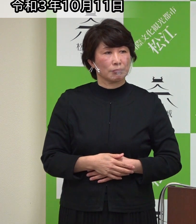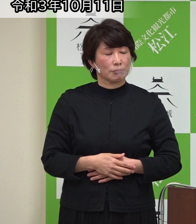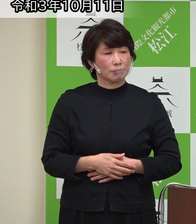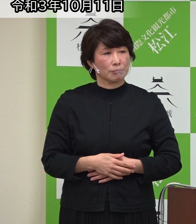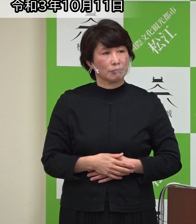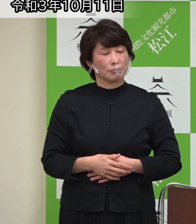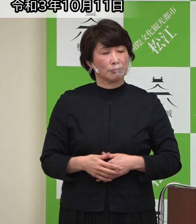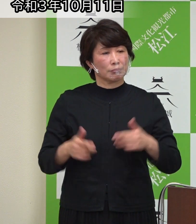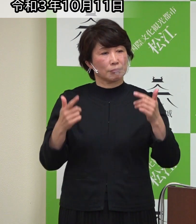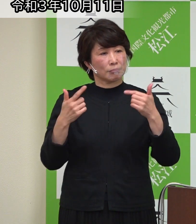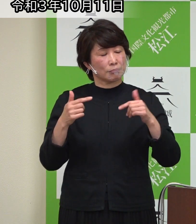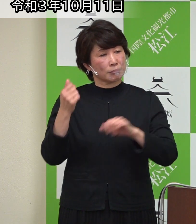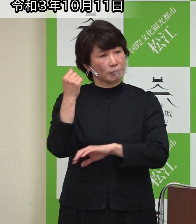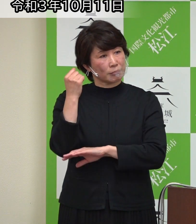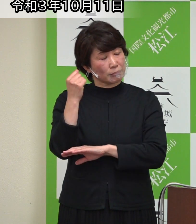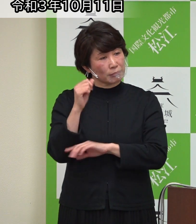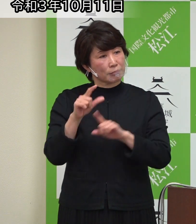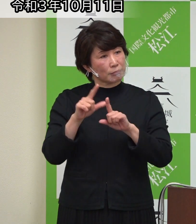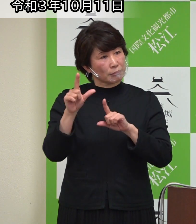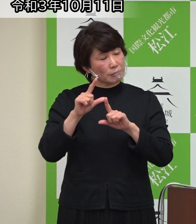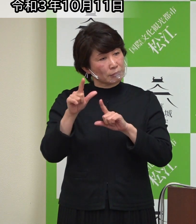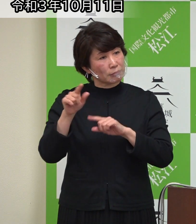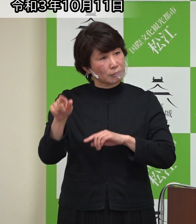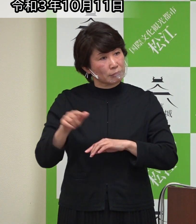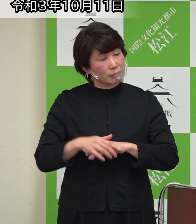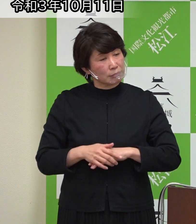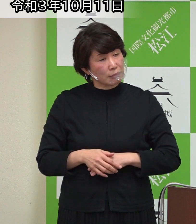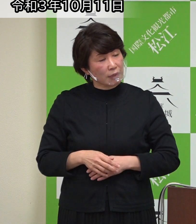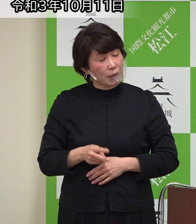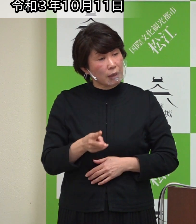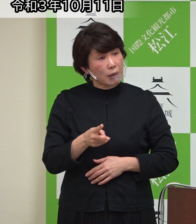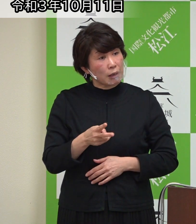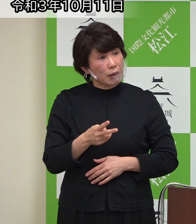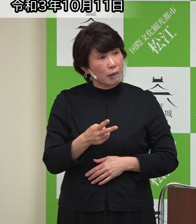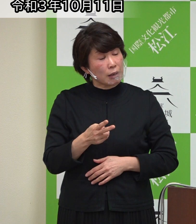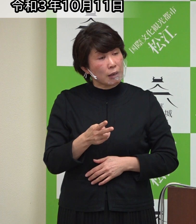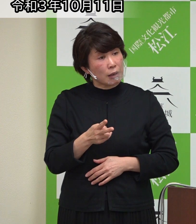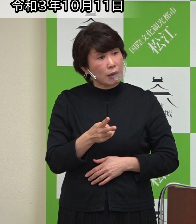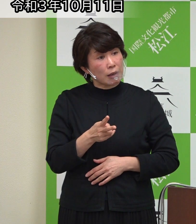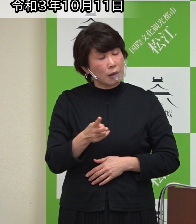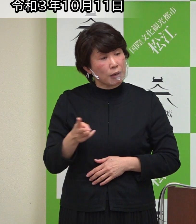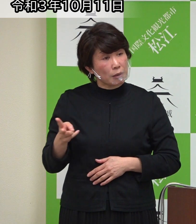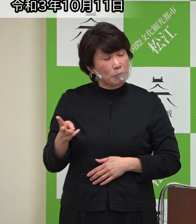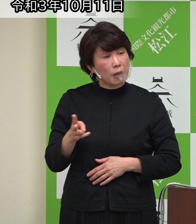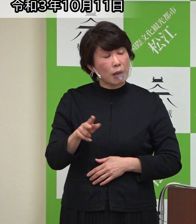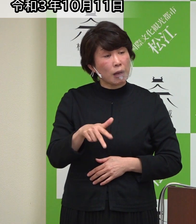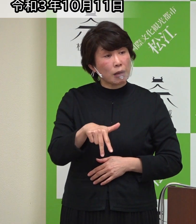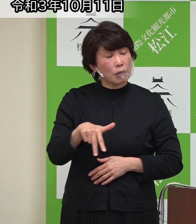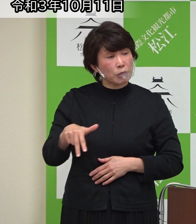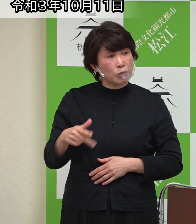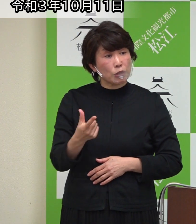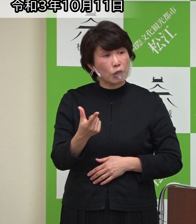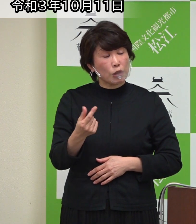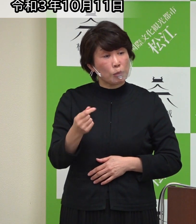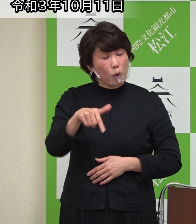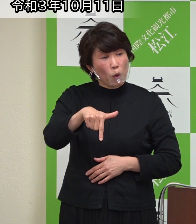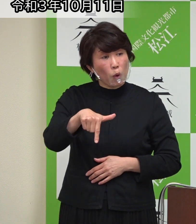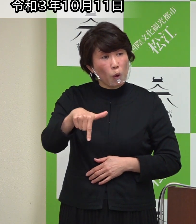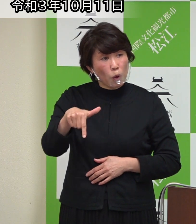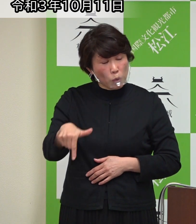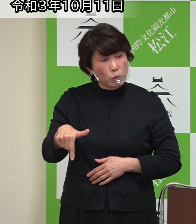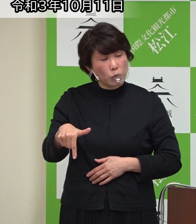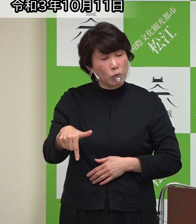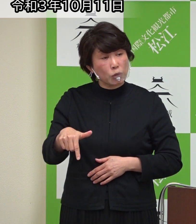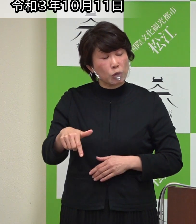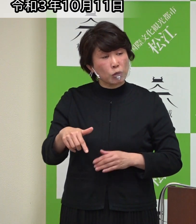毎日の小坂です。今 NHK さんからバズマフの話が出たんですけど、私もバズマフをフォローというか YouTube であの登